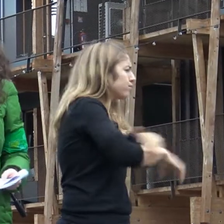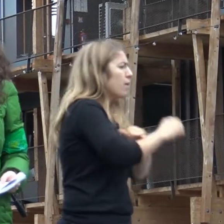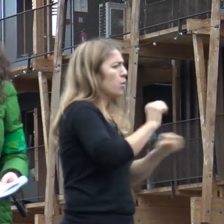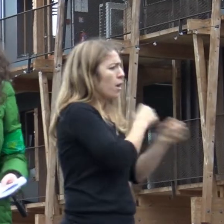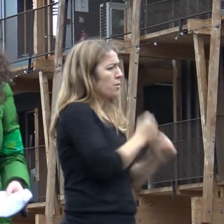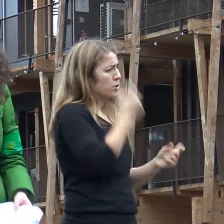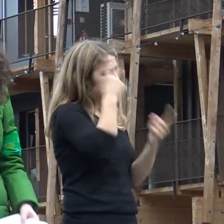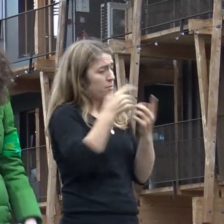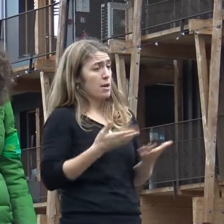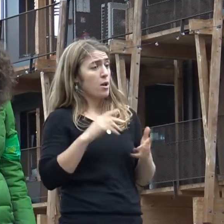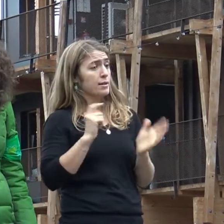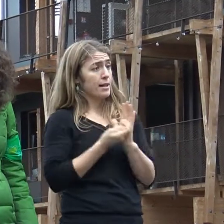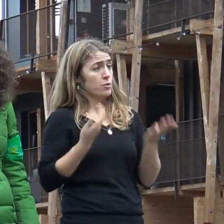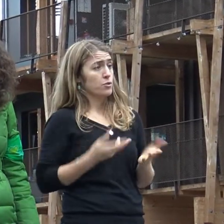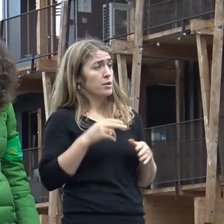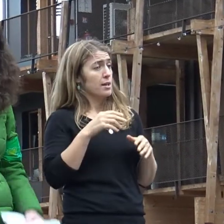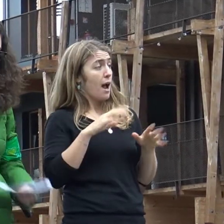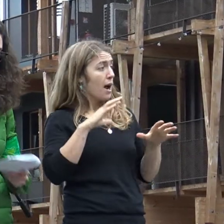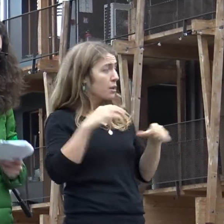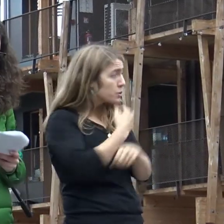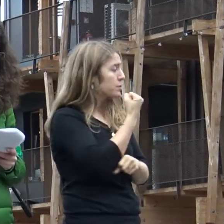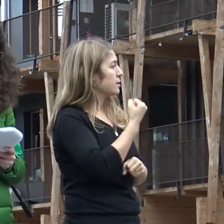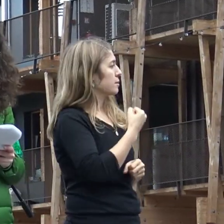serait bien qu'on les applaudisse. Merci.